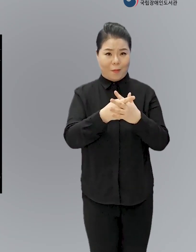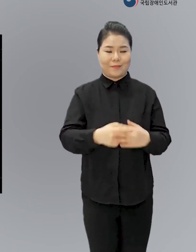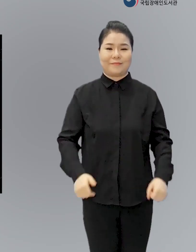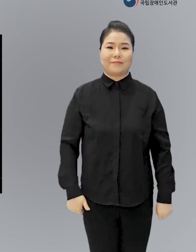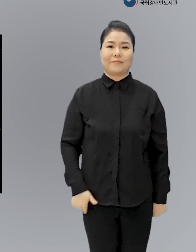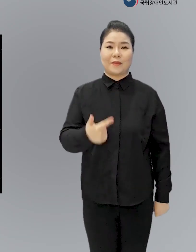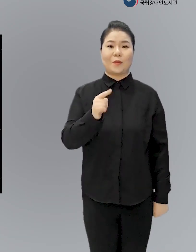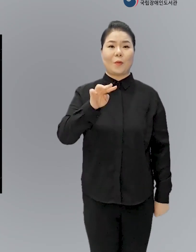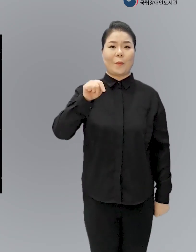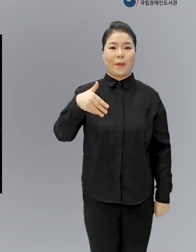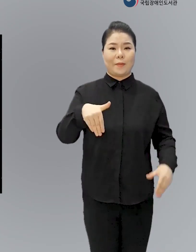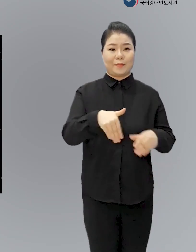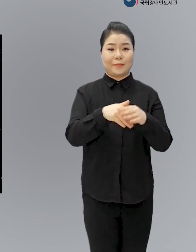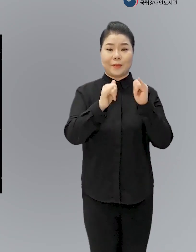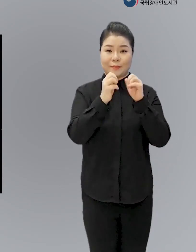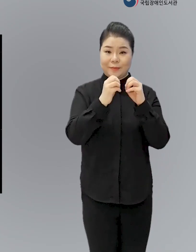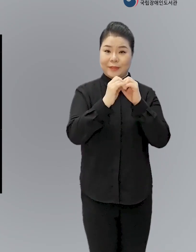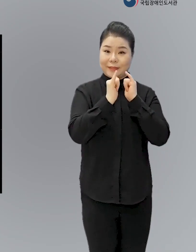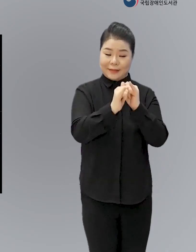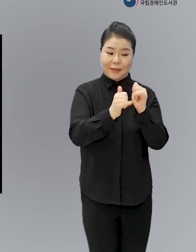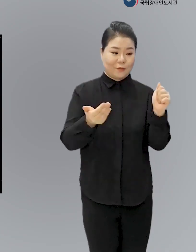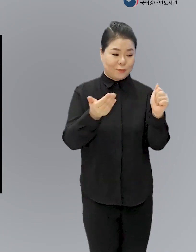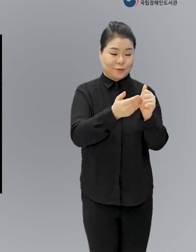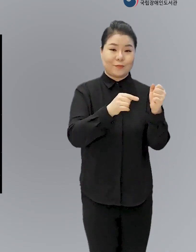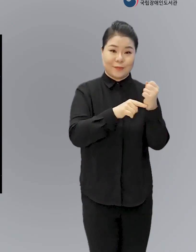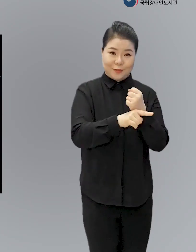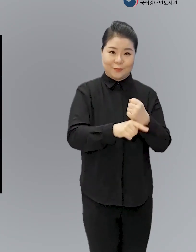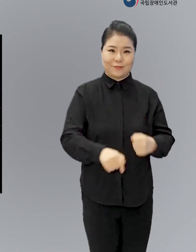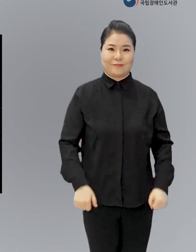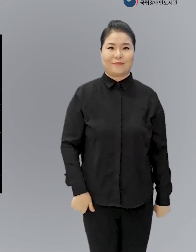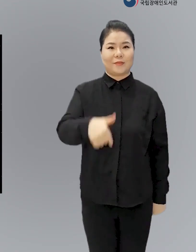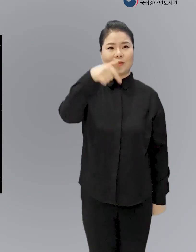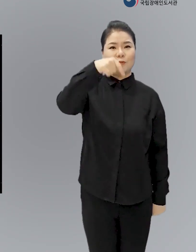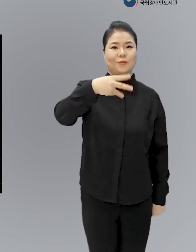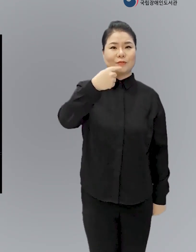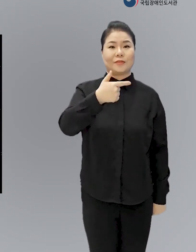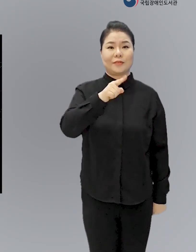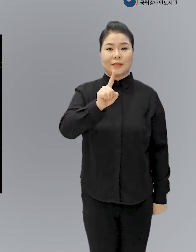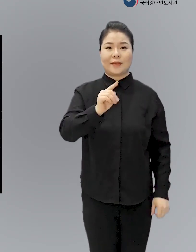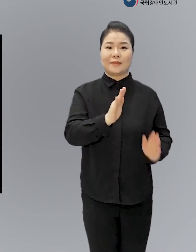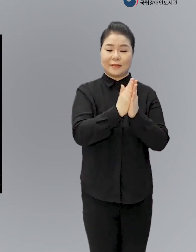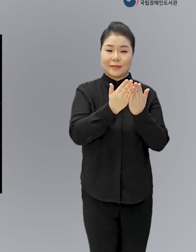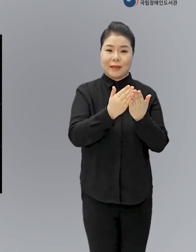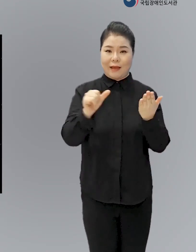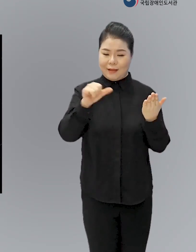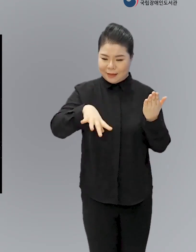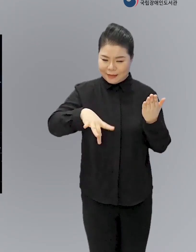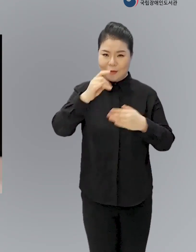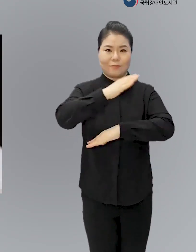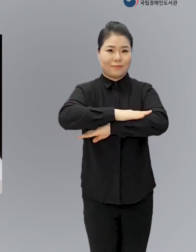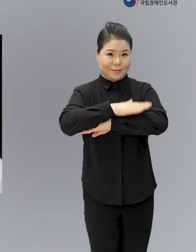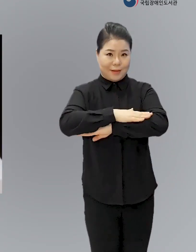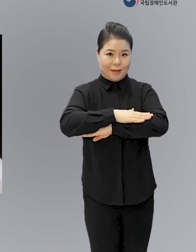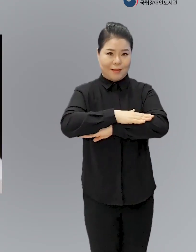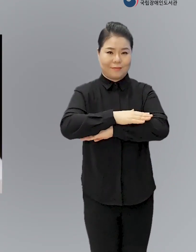통찰했다. 노벨 문학상 선정 이유. 압둘라자크 구르나 작품 아시아 최초 출간.